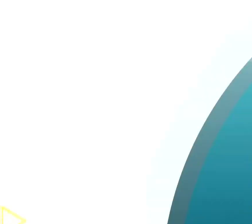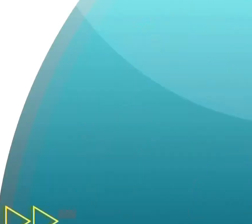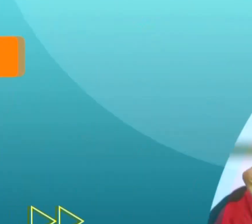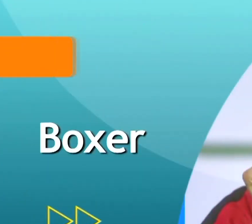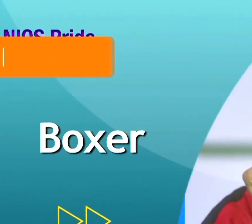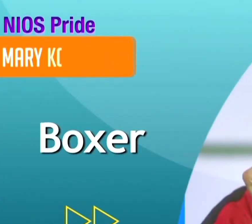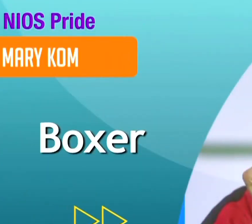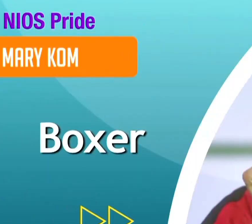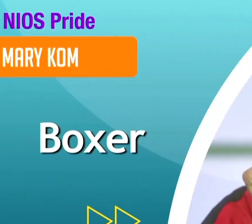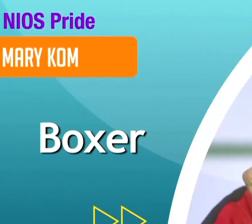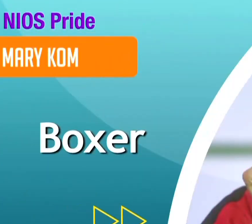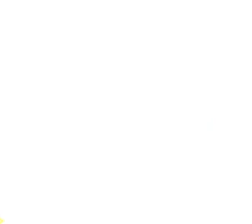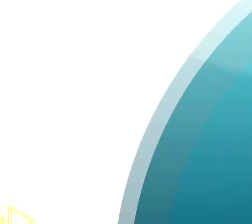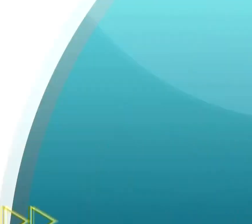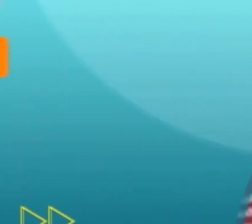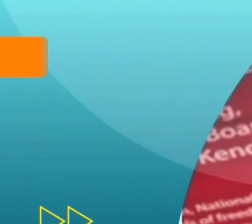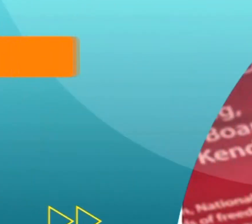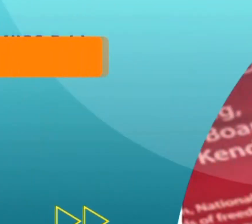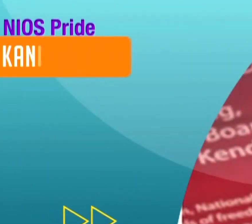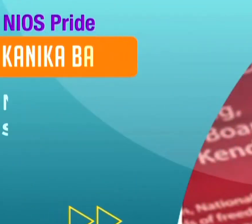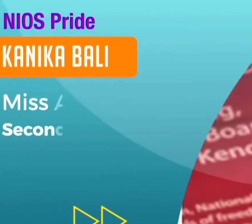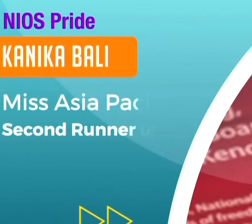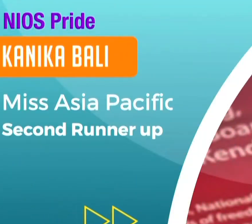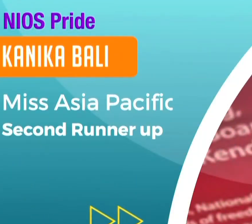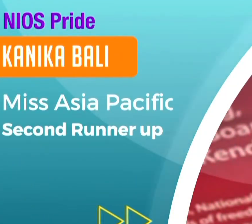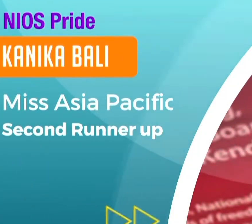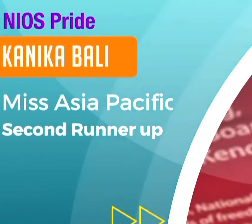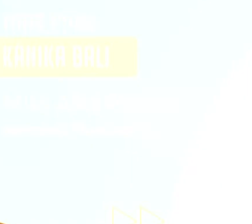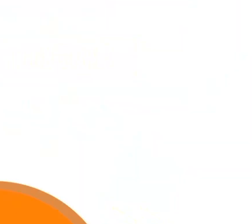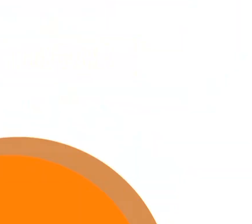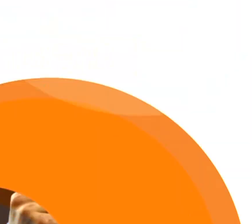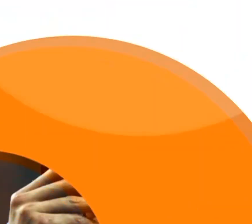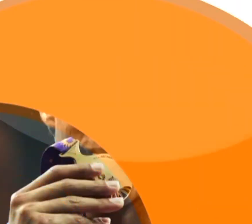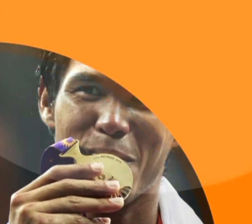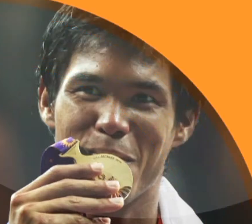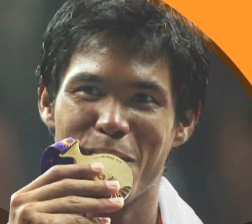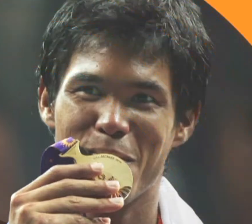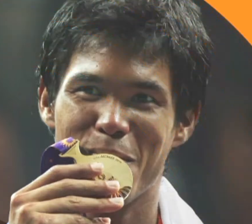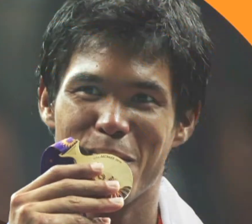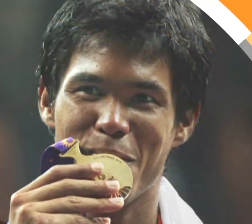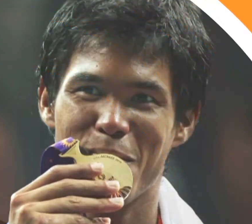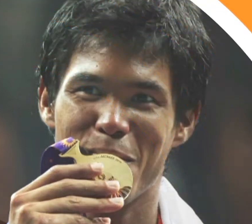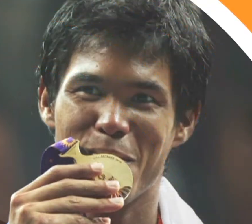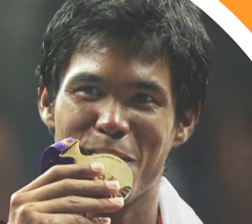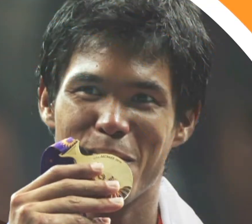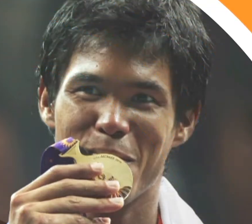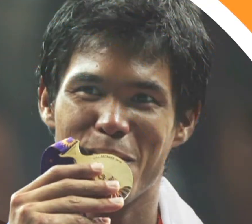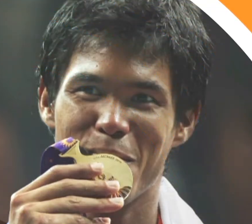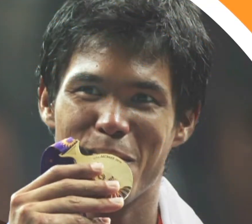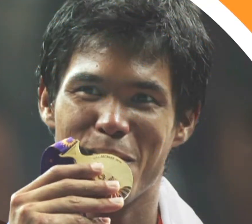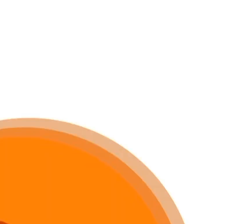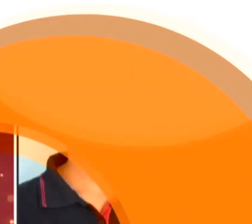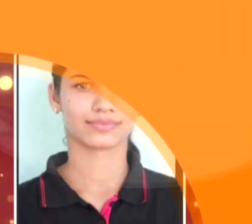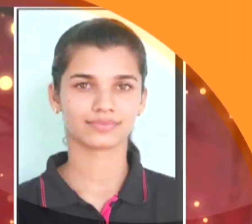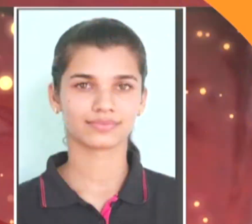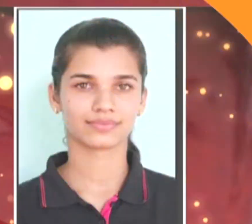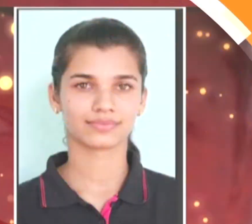चाहा केंद्र चुने, हम स्वयं बने, हम